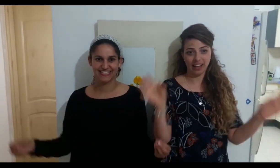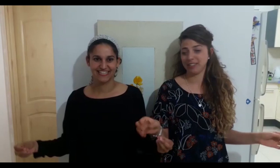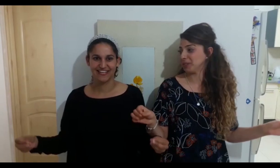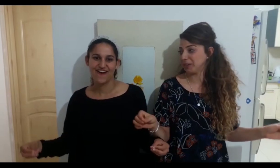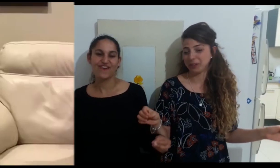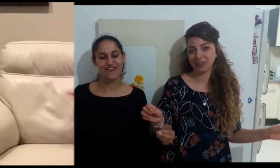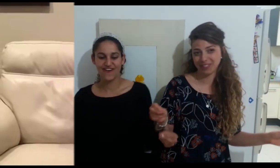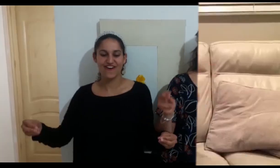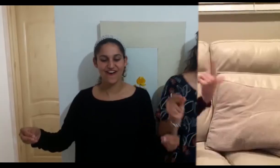התחלנו